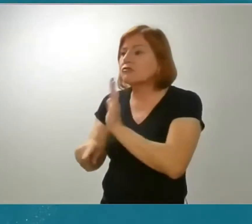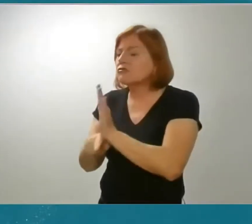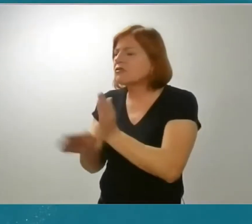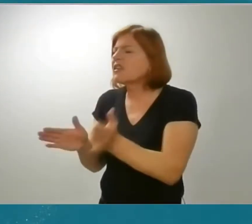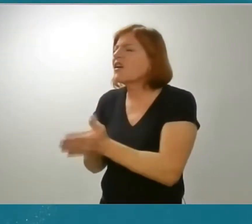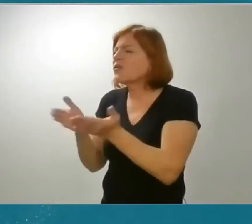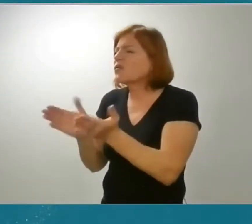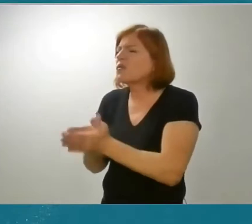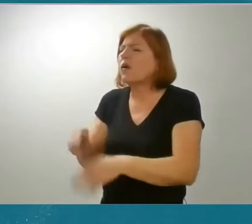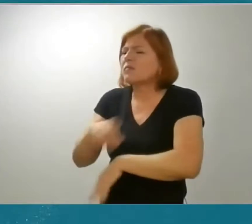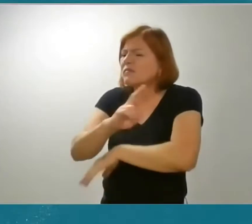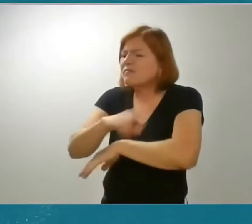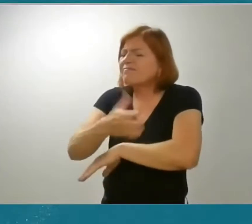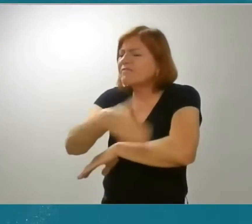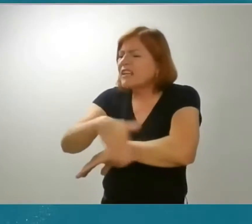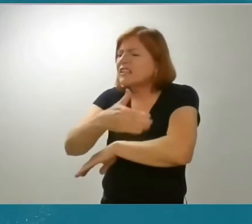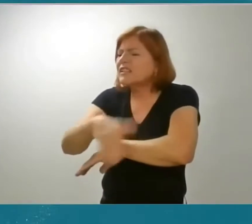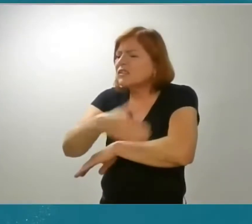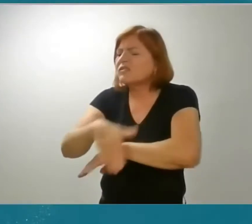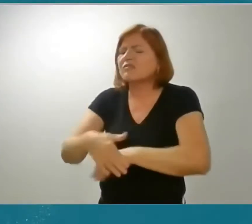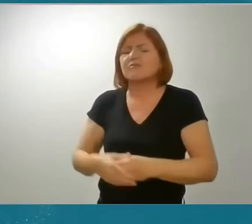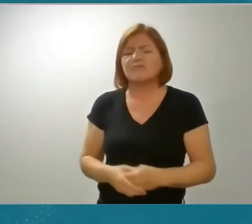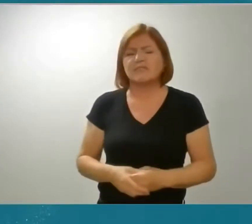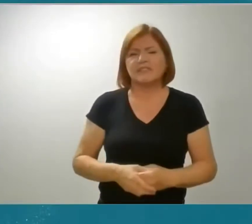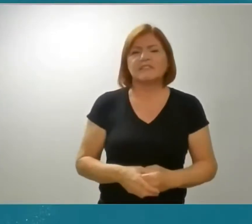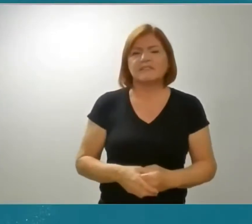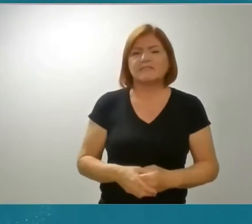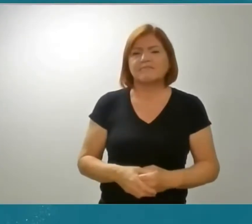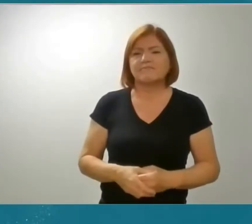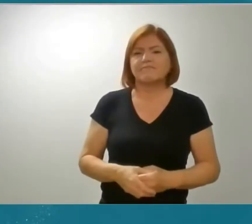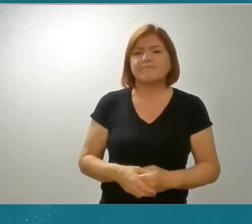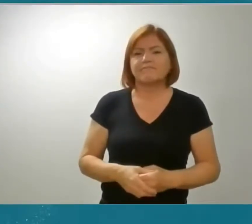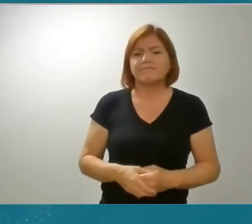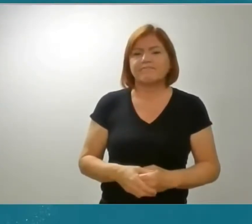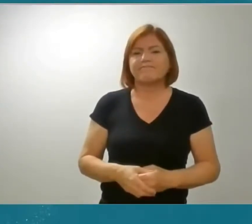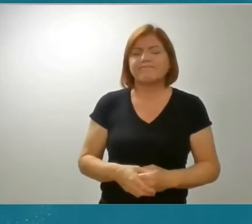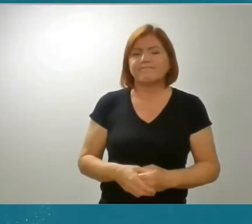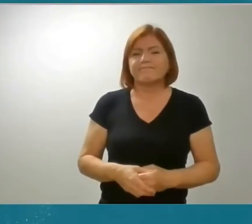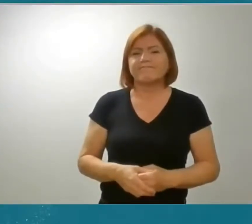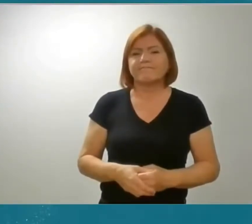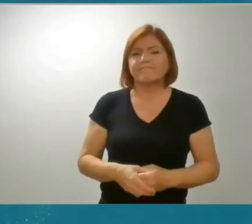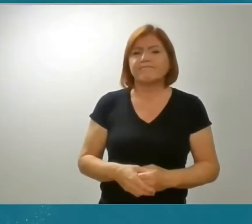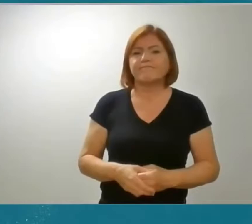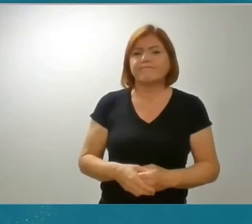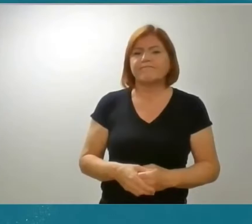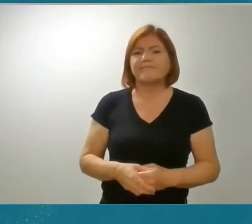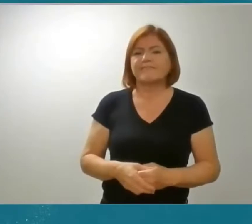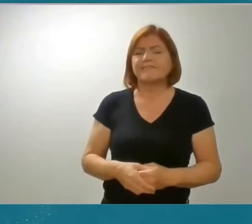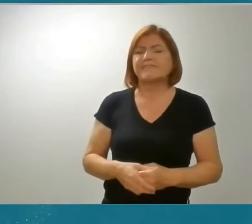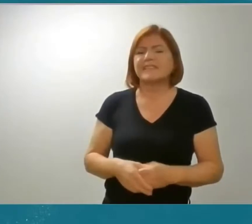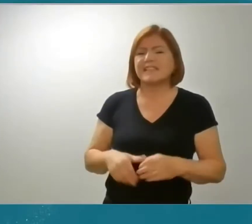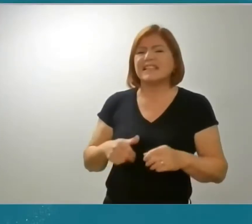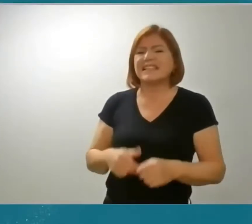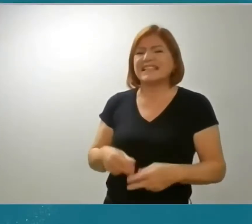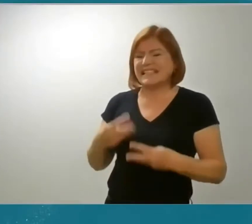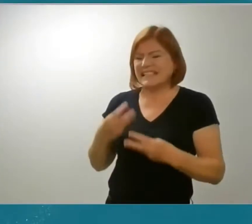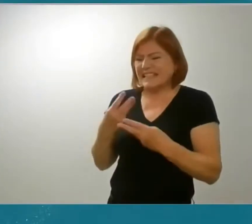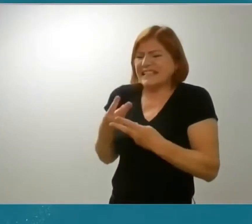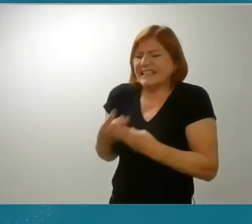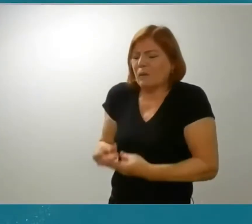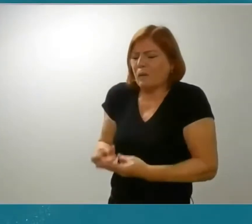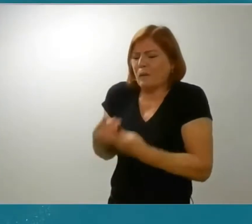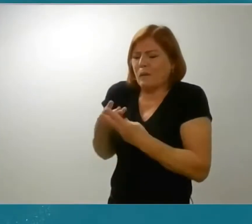ruas, estão debaixo do jugo de Satanás. Vamos libertá-los.